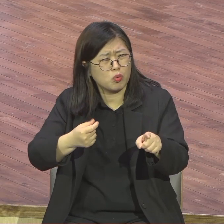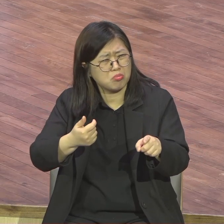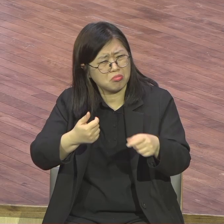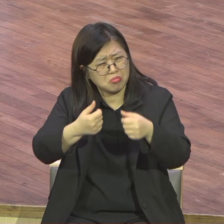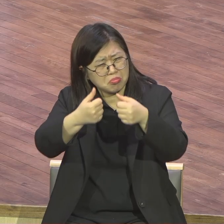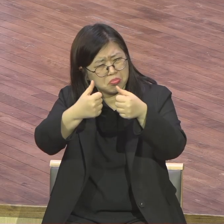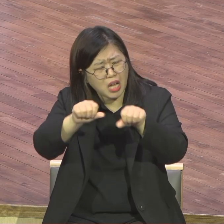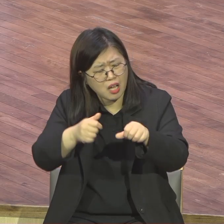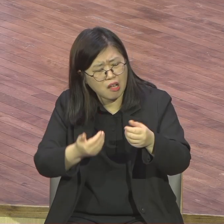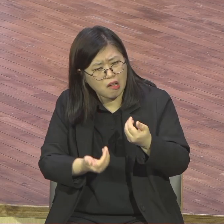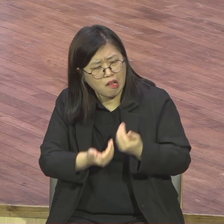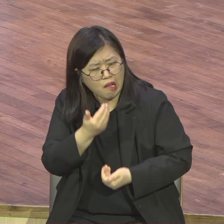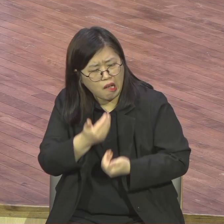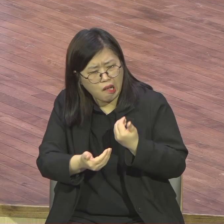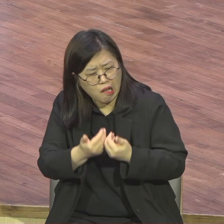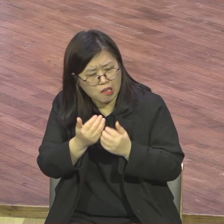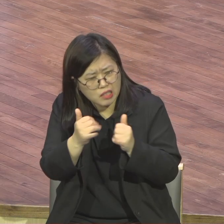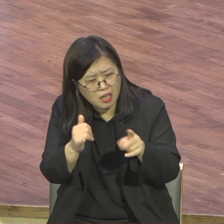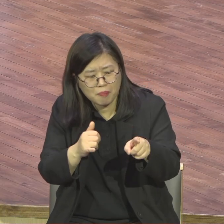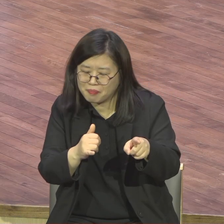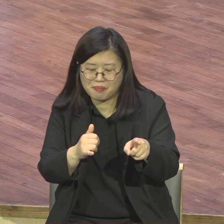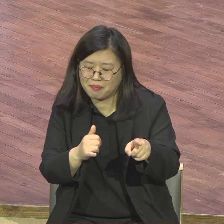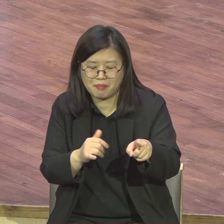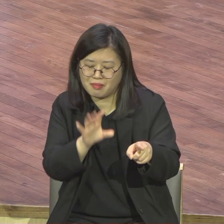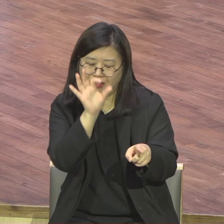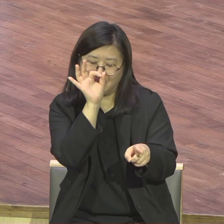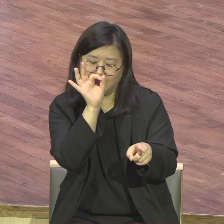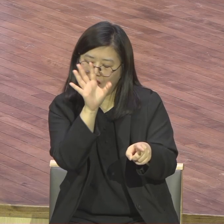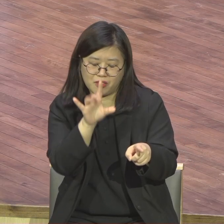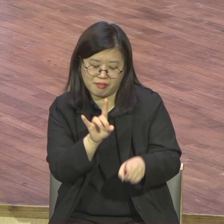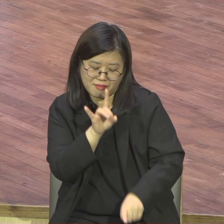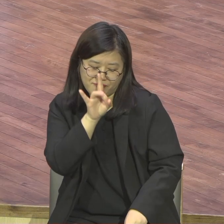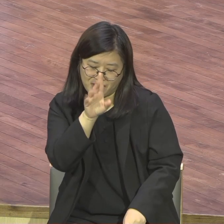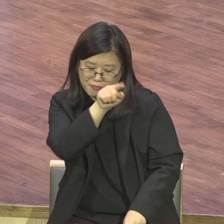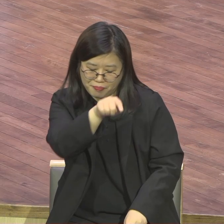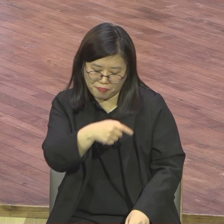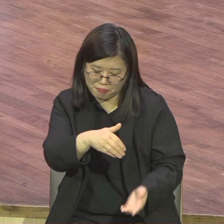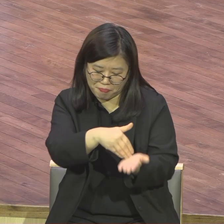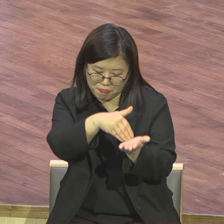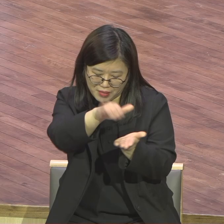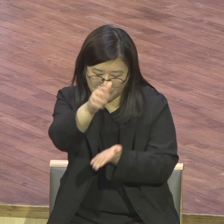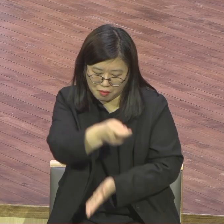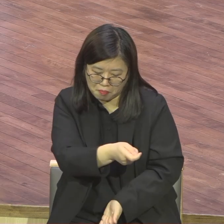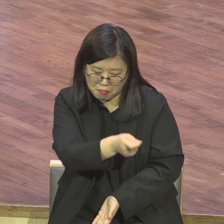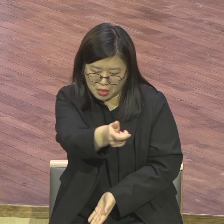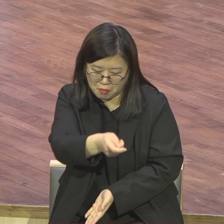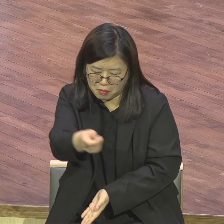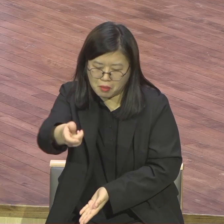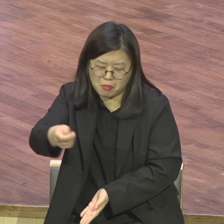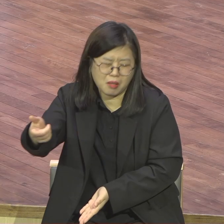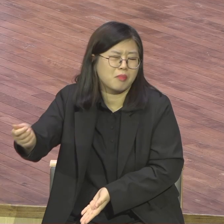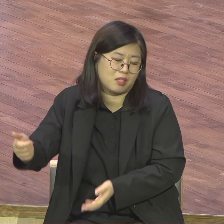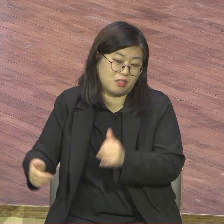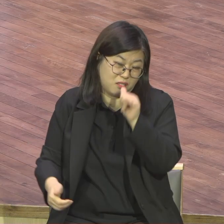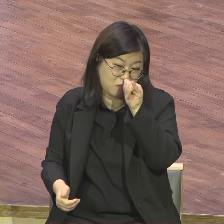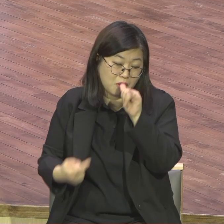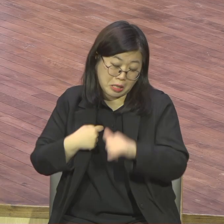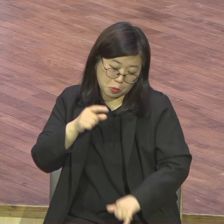사면 되겠어요. 성경봉통하면서 털려삭고 막 그냥 말도 어중쫓 이것도 아냐 저것도 아냐 그러면 되겠어요.